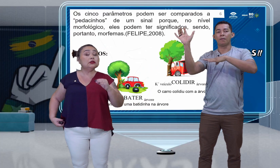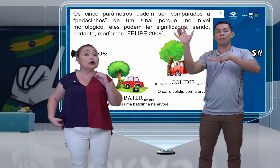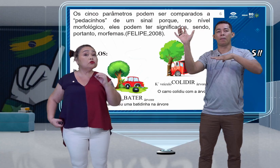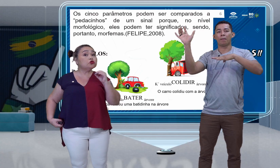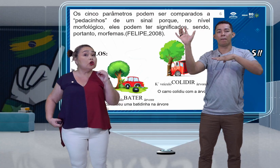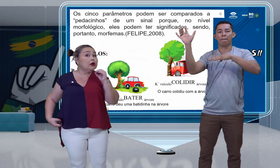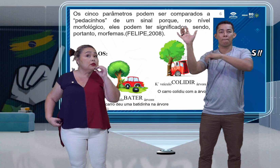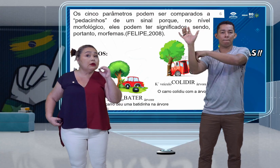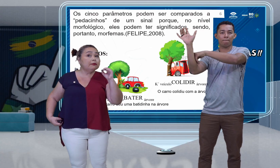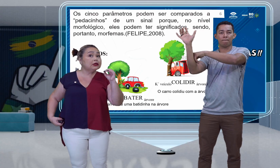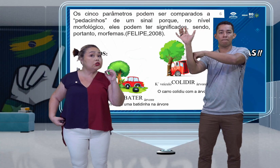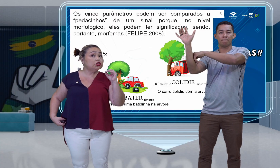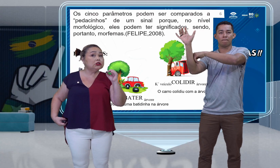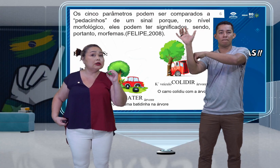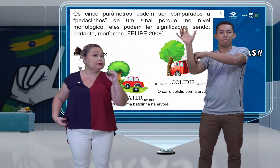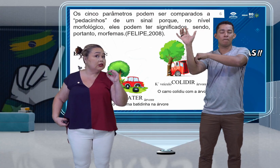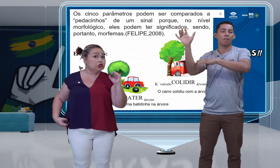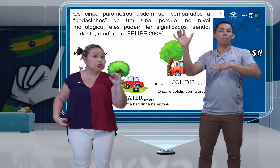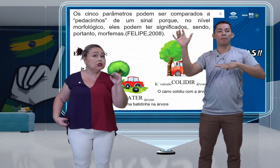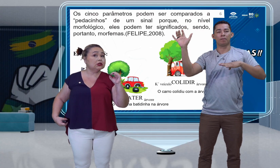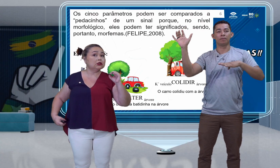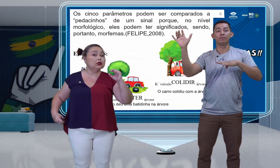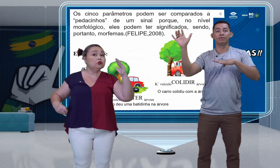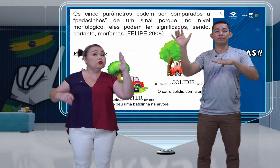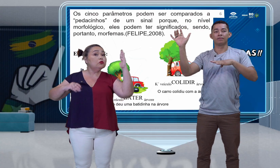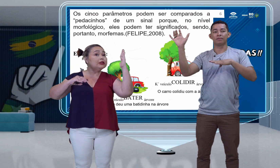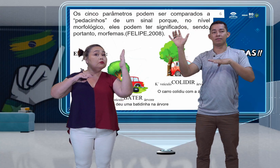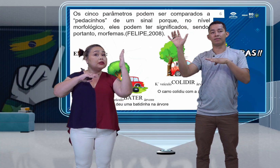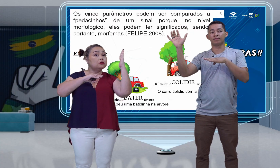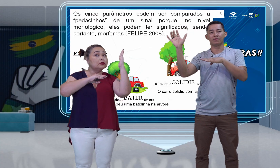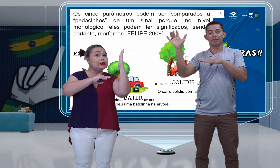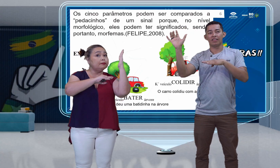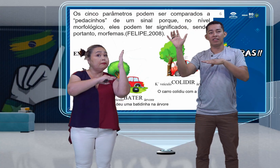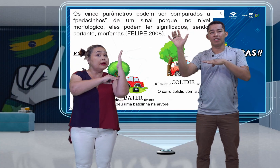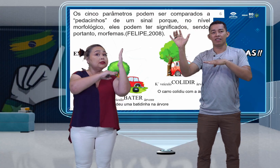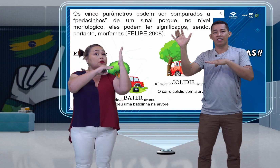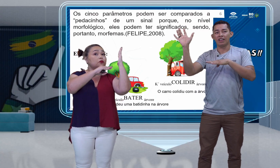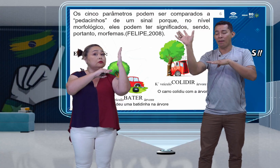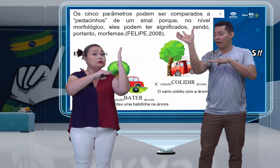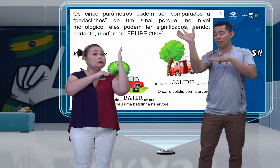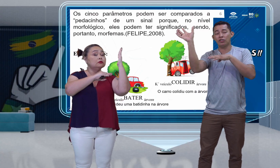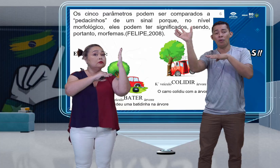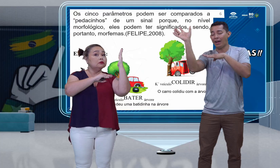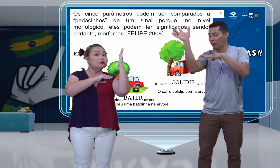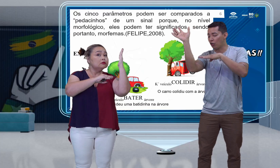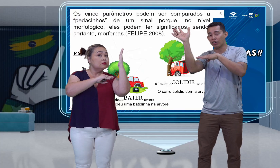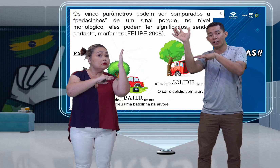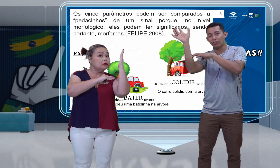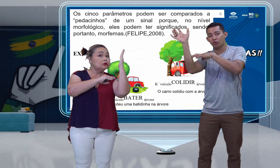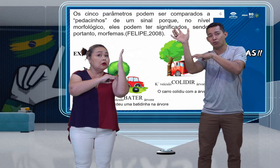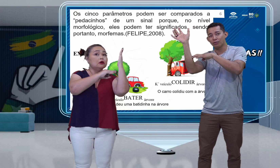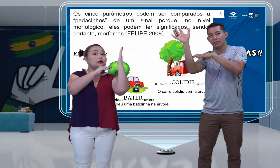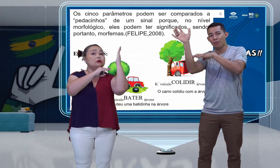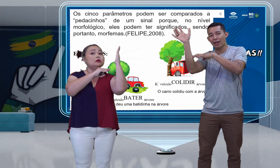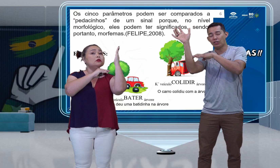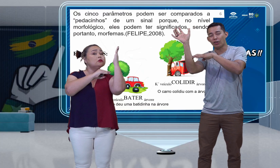Então só deu uma batidinha, batidinha. Não muda muita coisa, bateu. Amassou só o para-choque aqui, ó. Só. Só o para-choque.